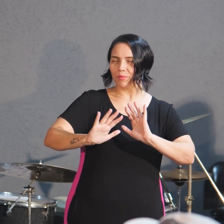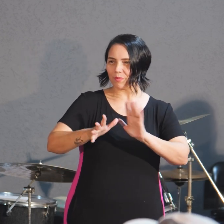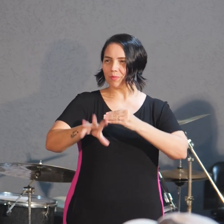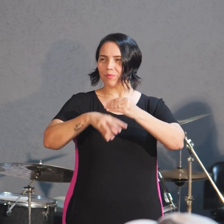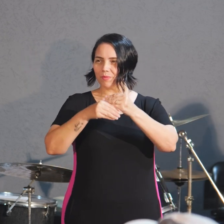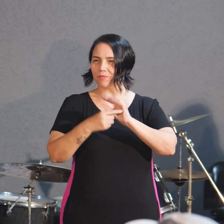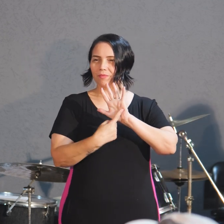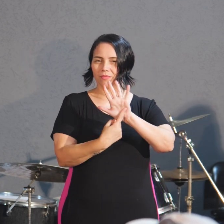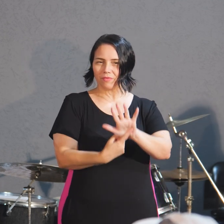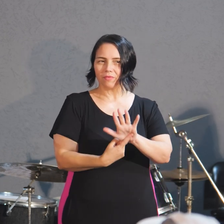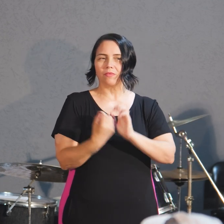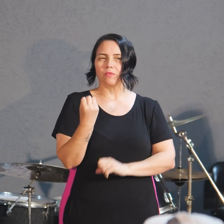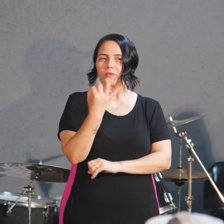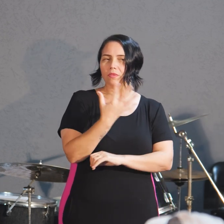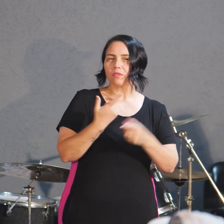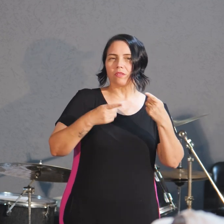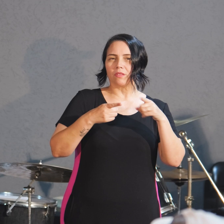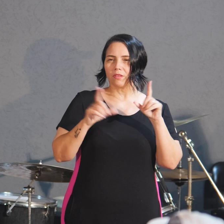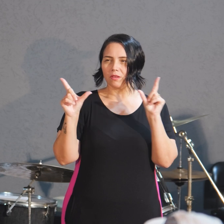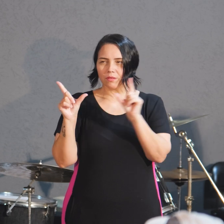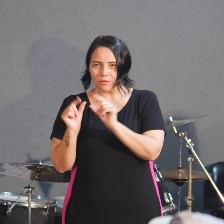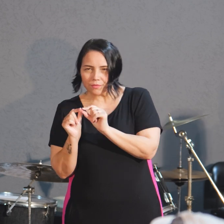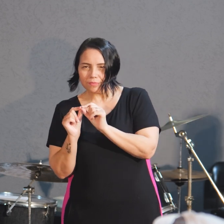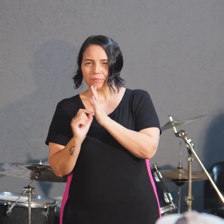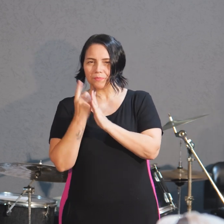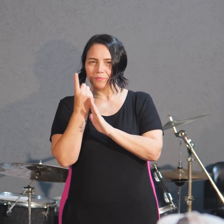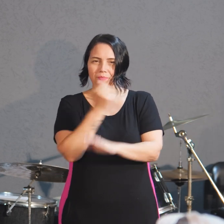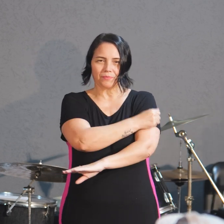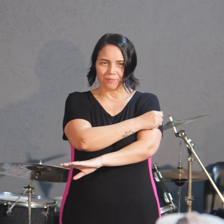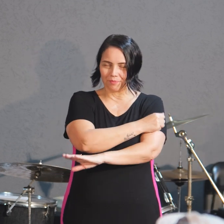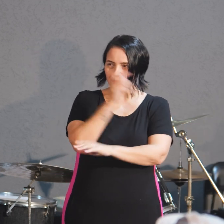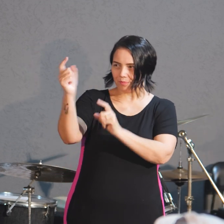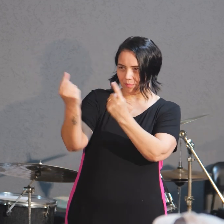vou apresentar algumas músicas um pouco mais curtas dos primeiros alunos e,